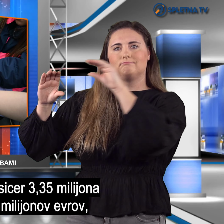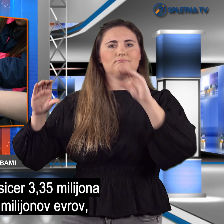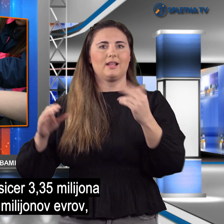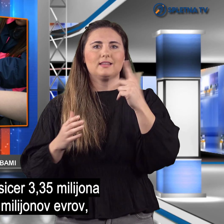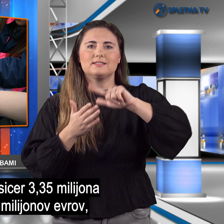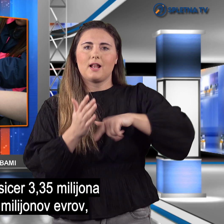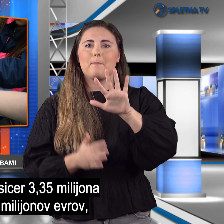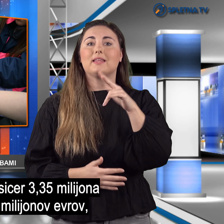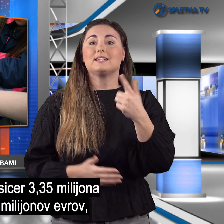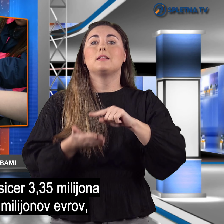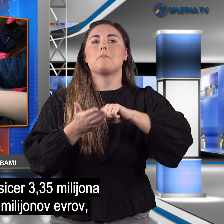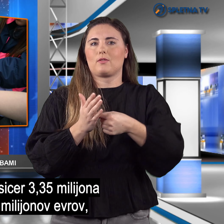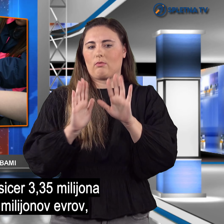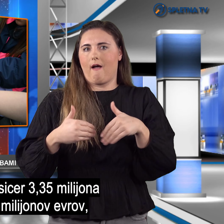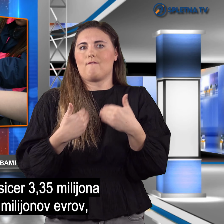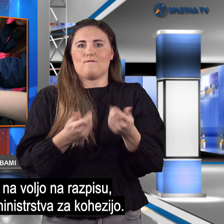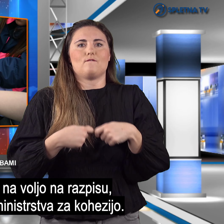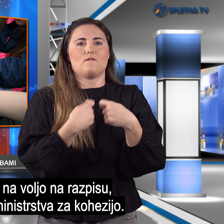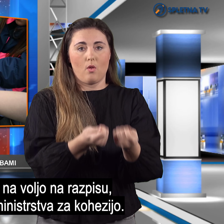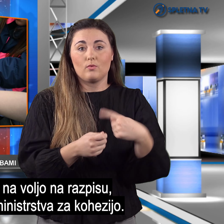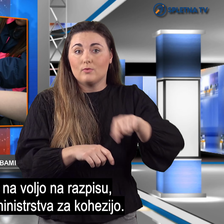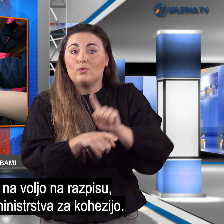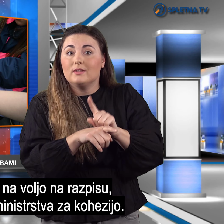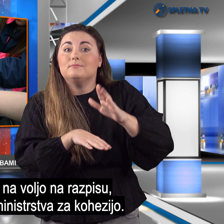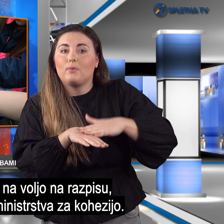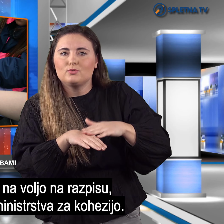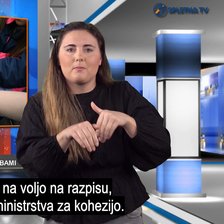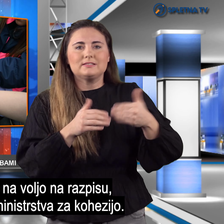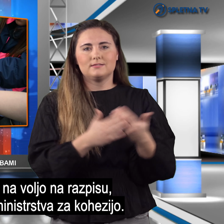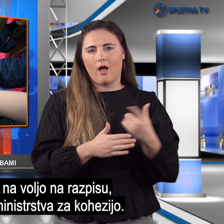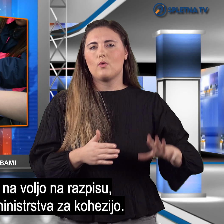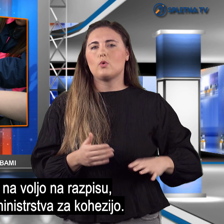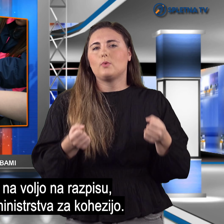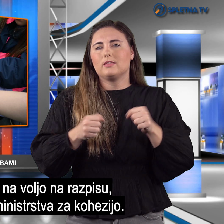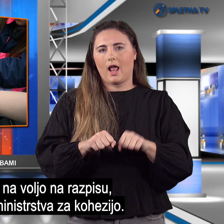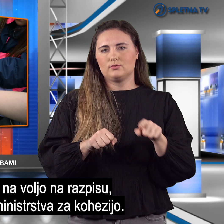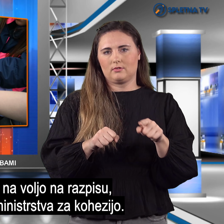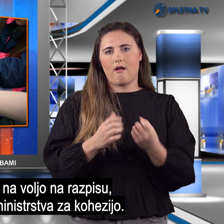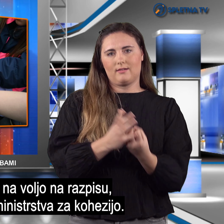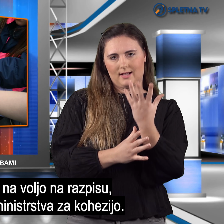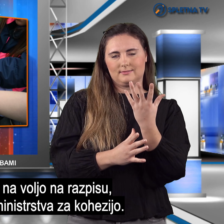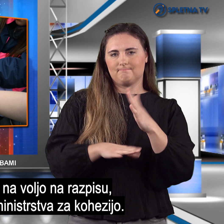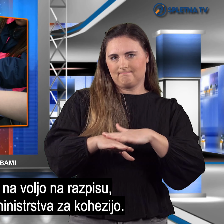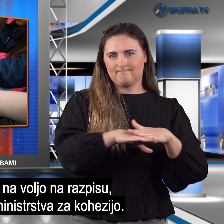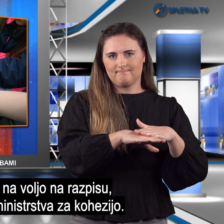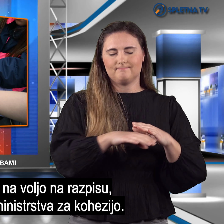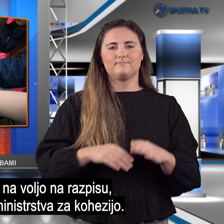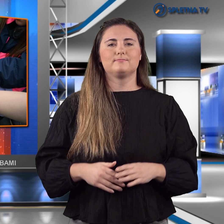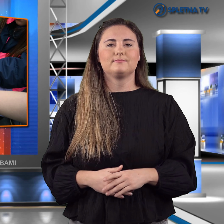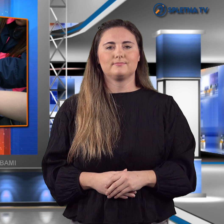od 5 milijonov evrov, kolikor jih bo na voljo na razpisu, so sporočili z Ministrstva za kohezijo.